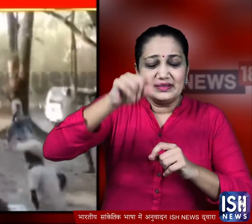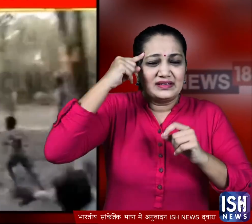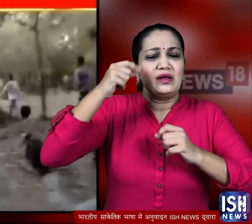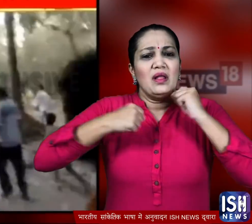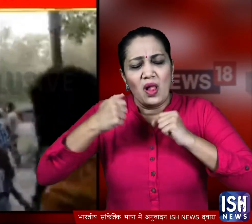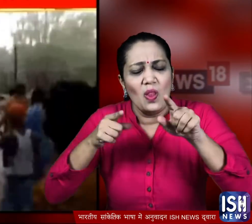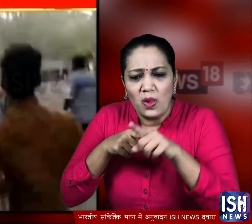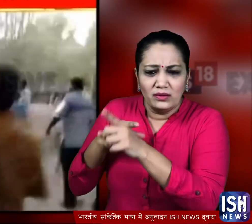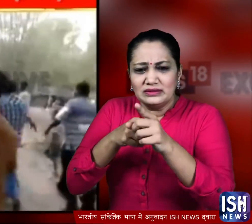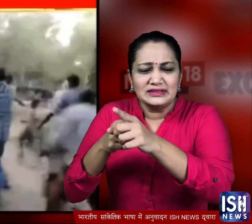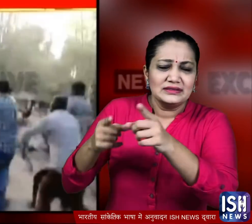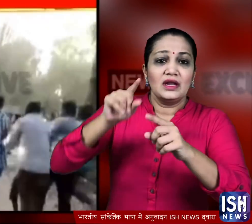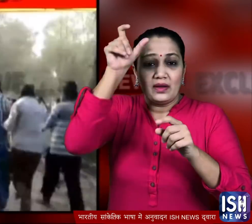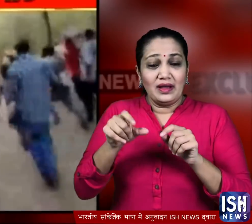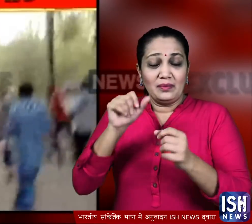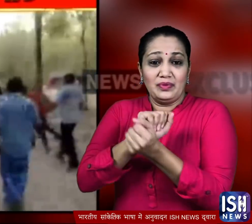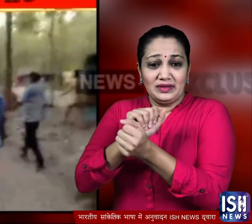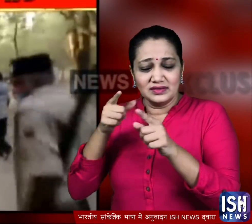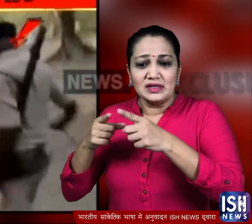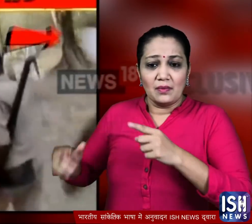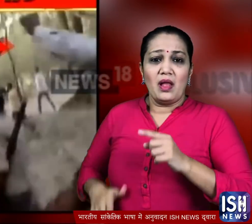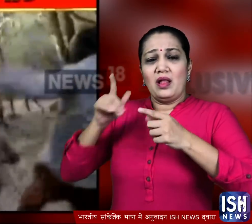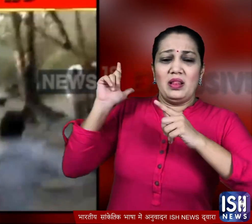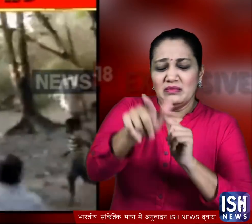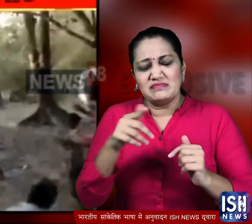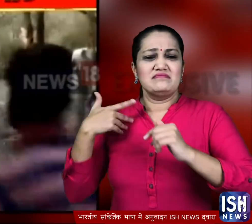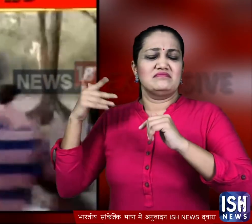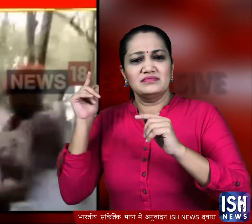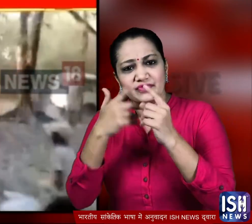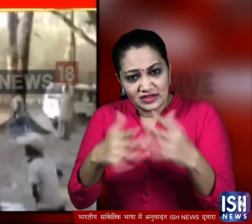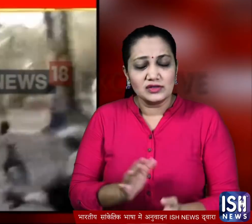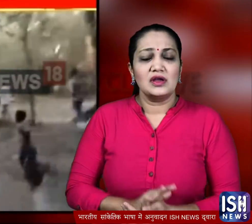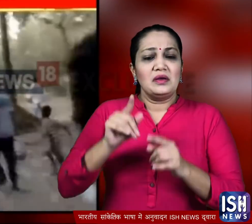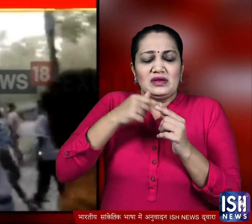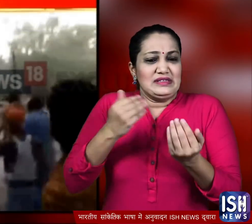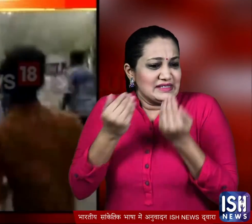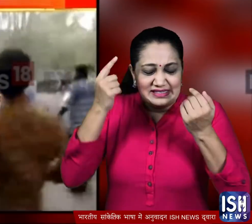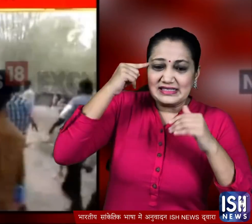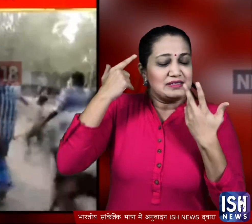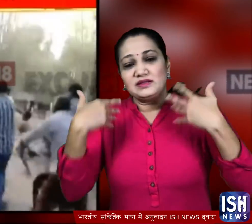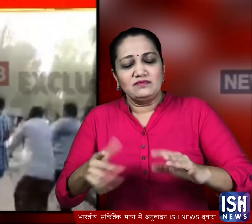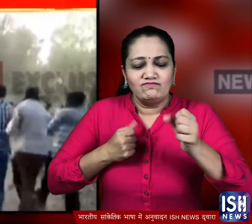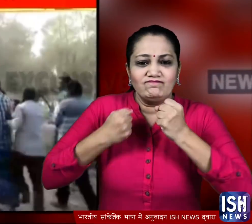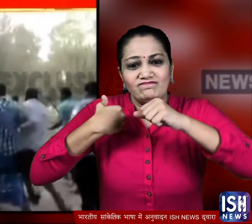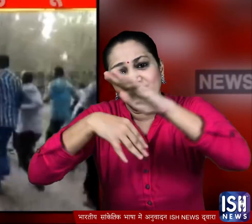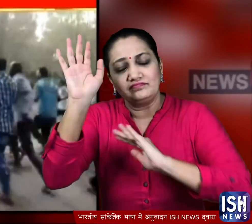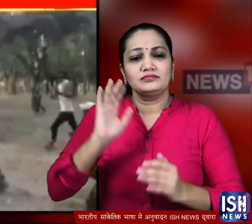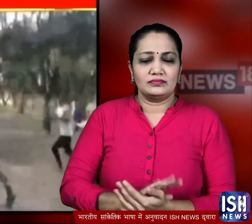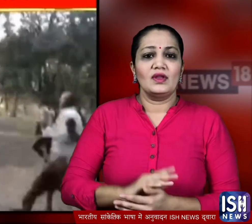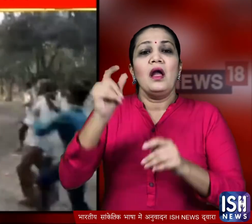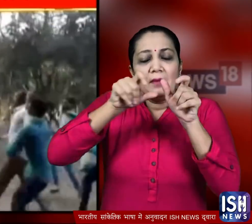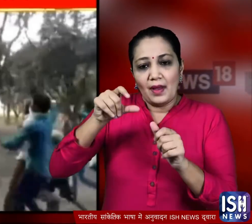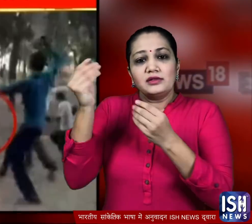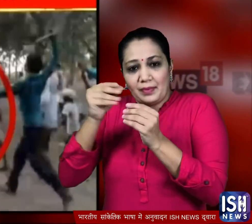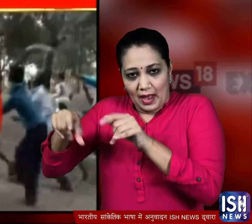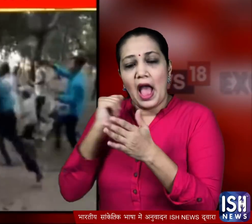लोगों ने पुलिस वालों को दौड़ा दौड़ा कर पीटा। एक जवान को तो एक आदमी ने लात भी मारी, लेकिन अपनी जान बचाने के लिए उसने इसकी जरा भी परवाह नहीं की। इस